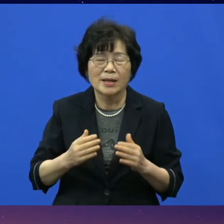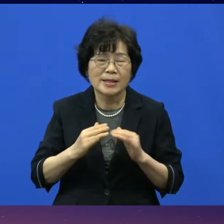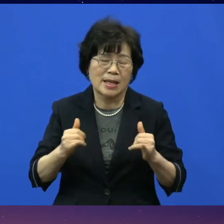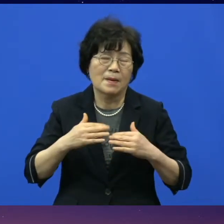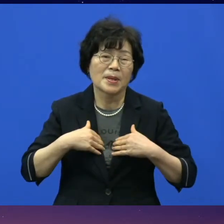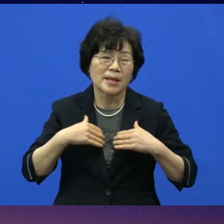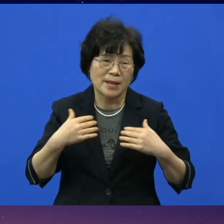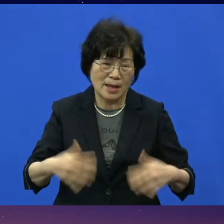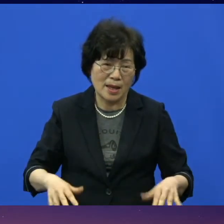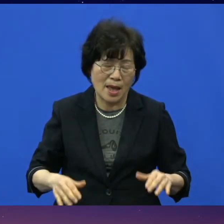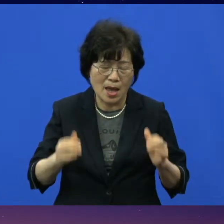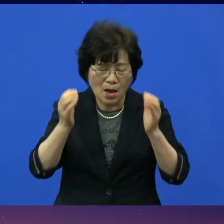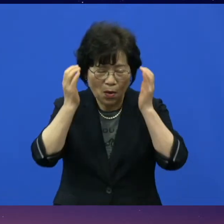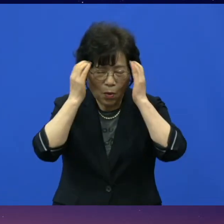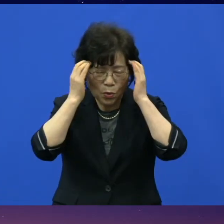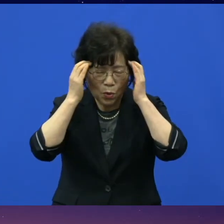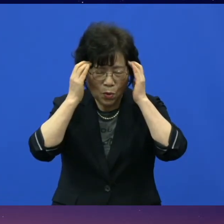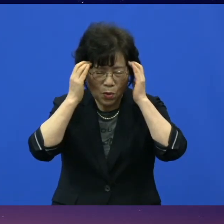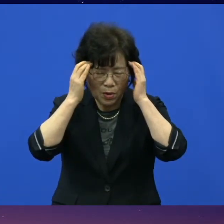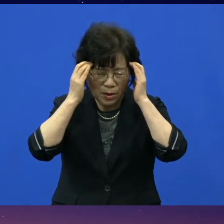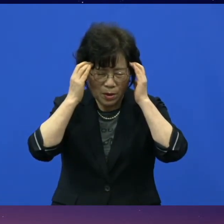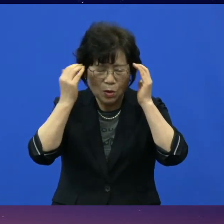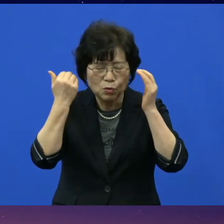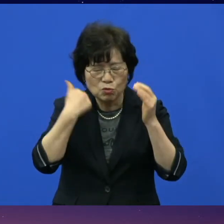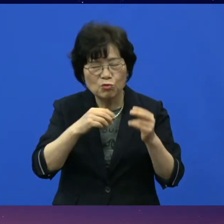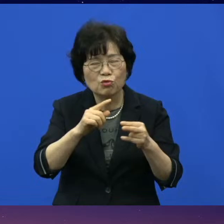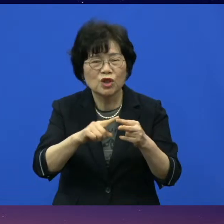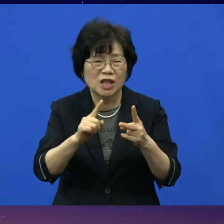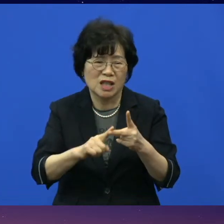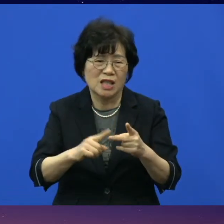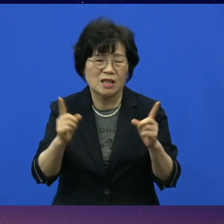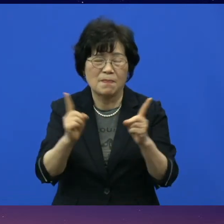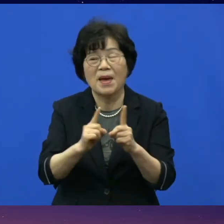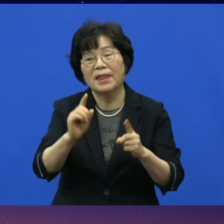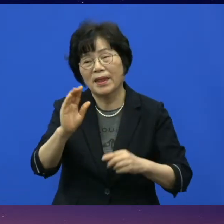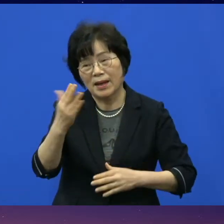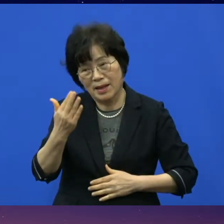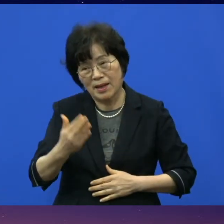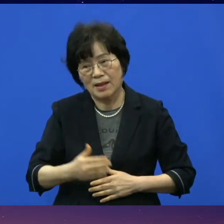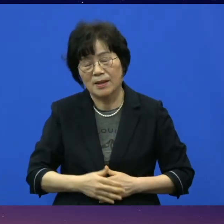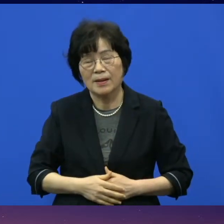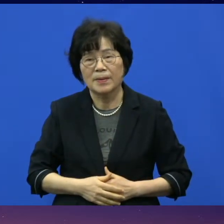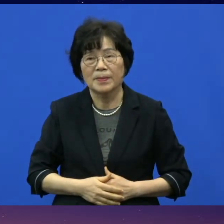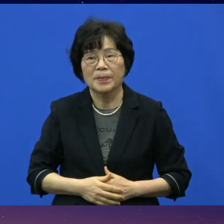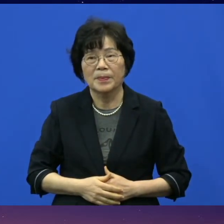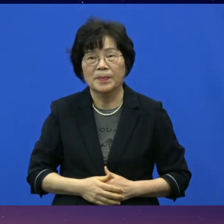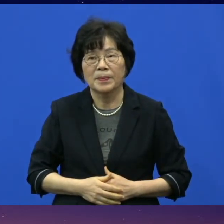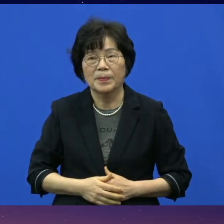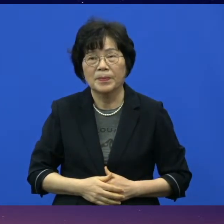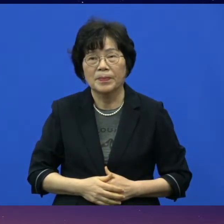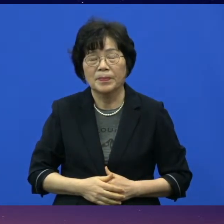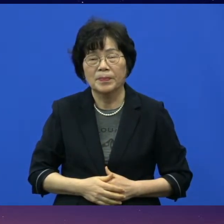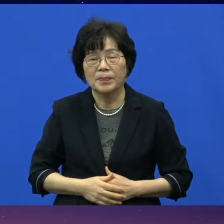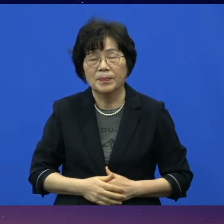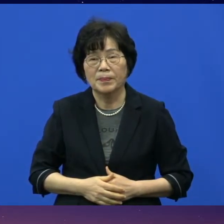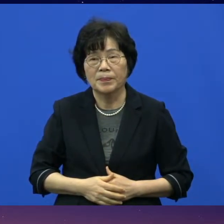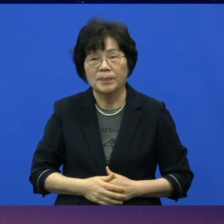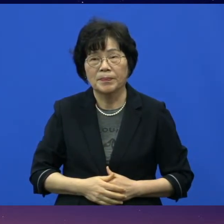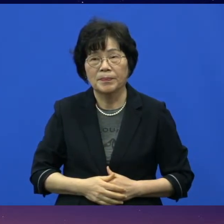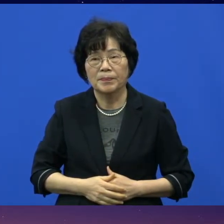고통으로부터 자유롭지 않습니다. 삶의 고통은 우리의 자랑을 다 흔들어 놓죠. 바닥을 치게 해요.